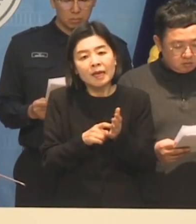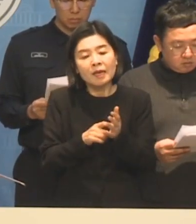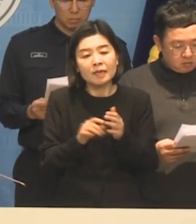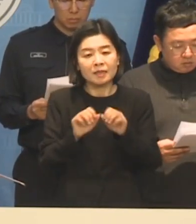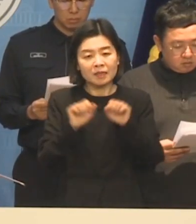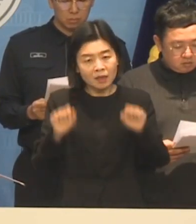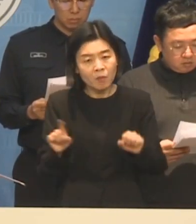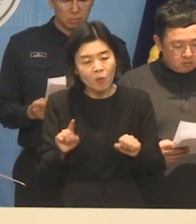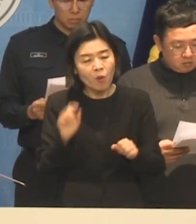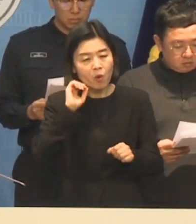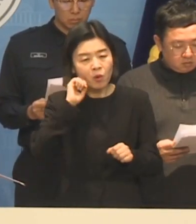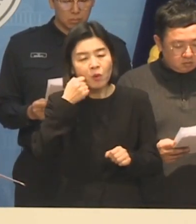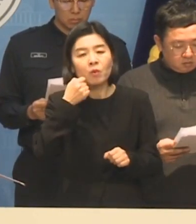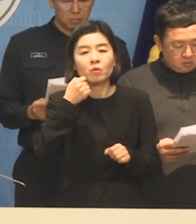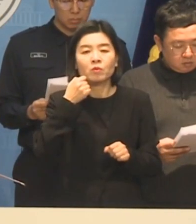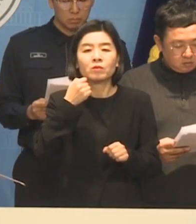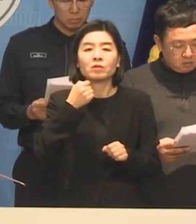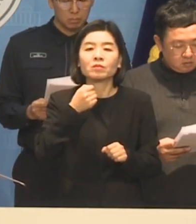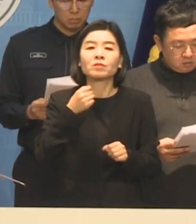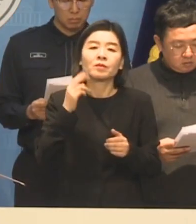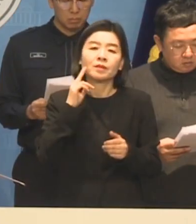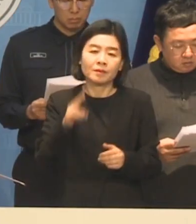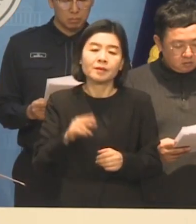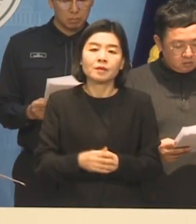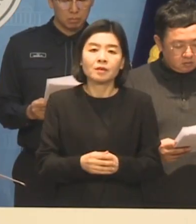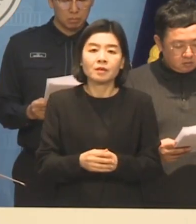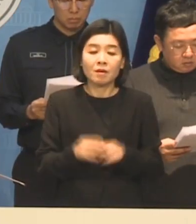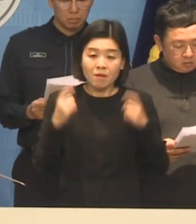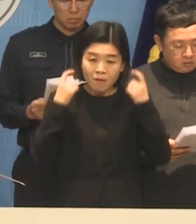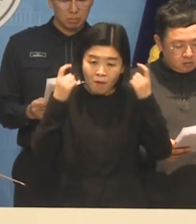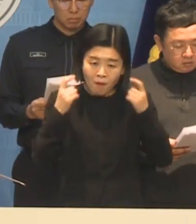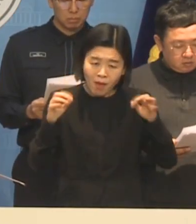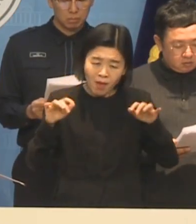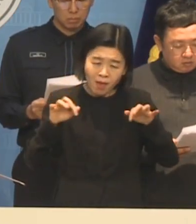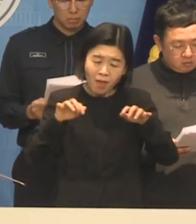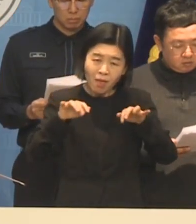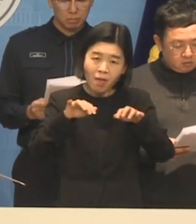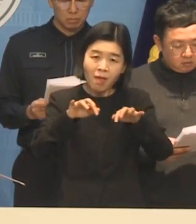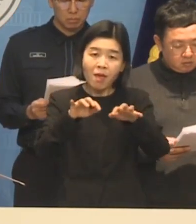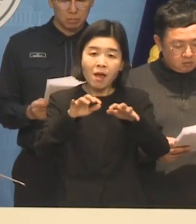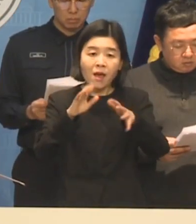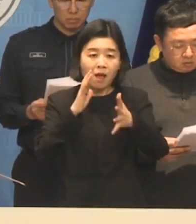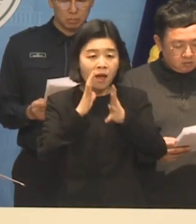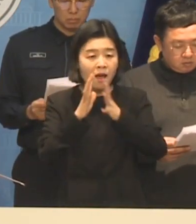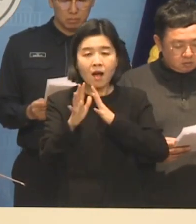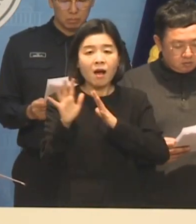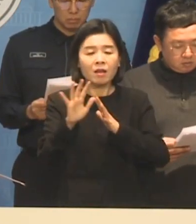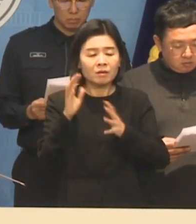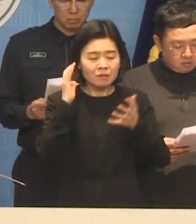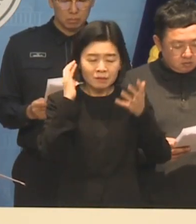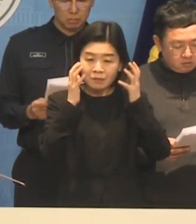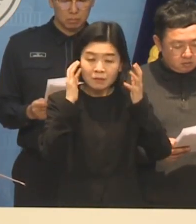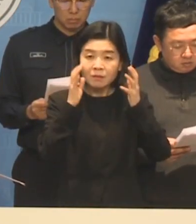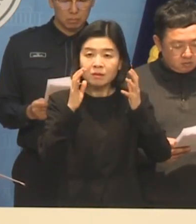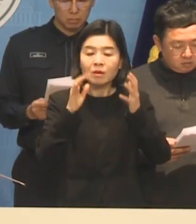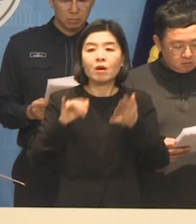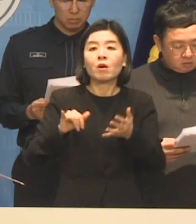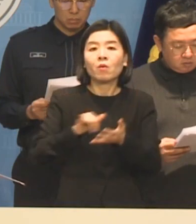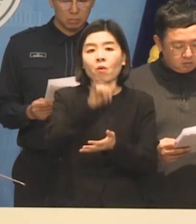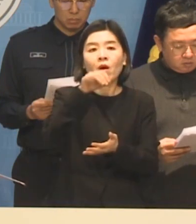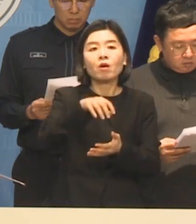상황에 직면해 있습니다. 여행객 수가 급증하면서 발생한 혼잡은 공항의 운영